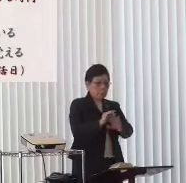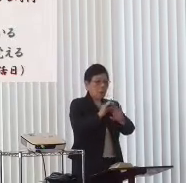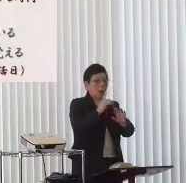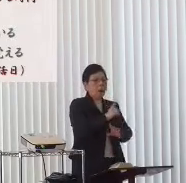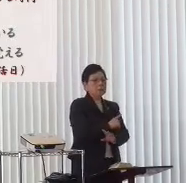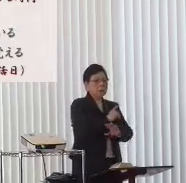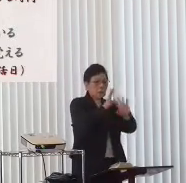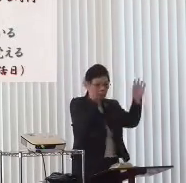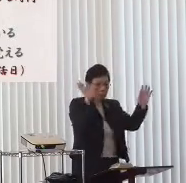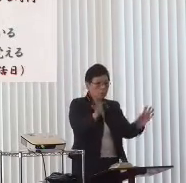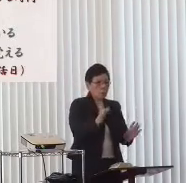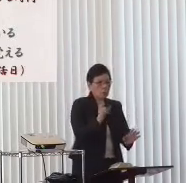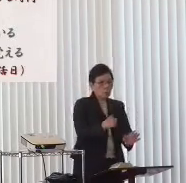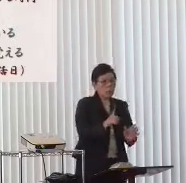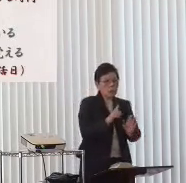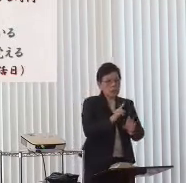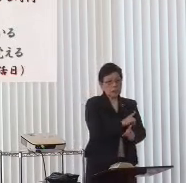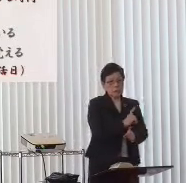がその日を